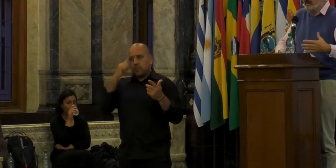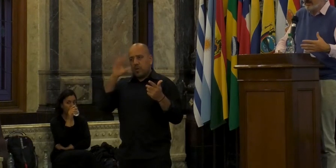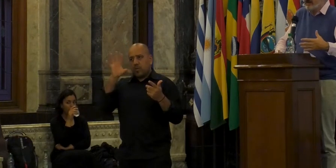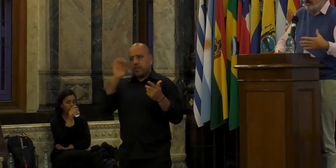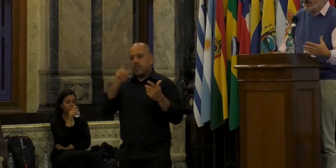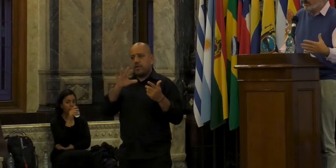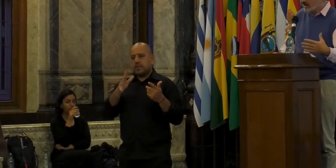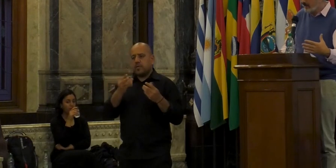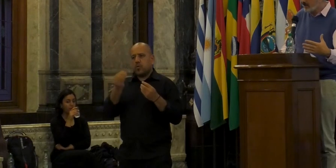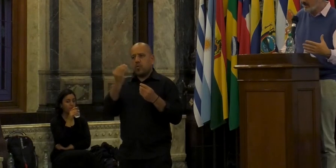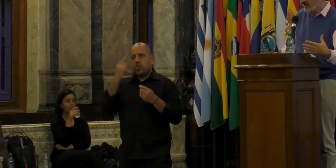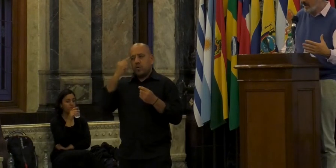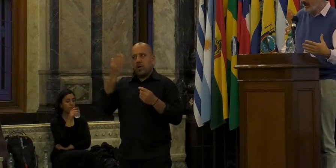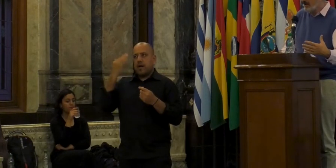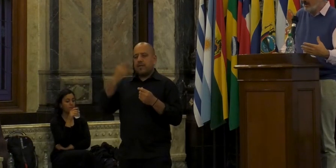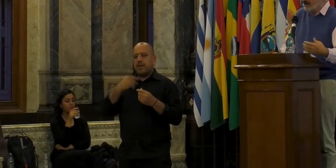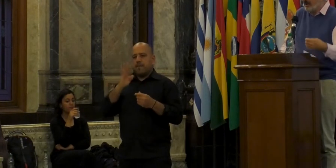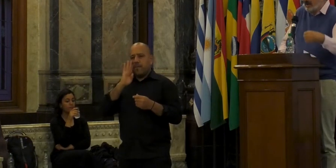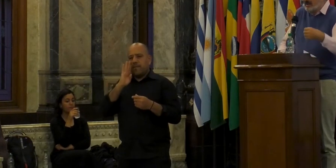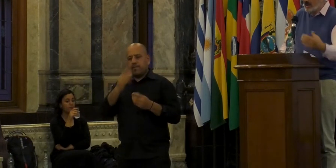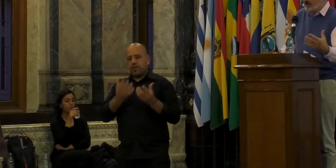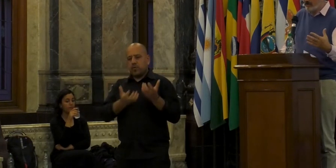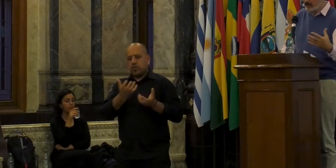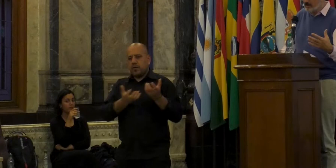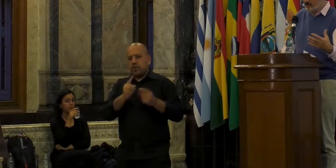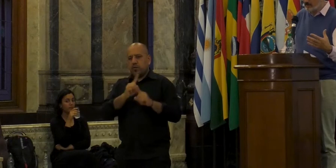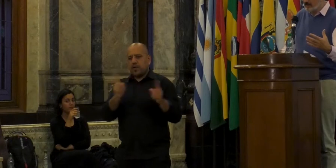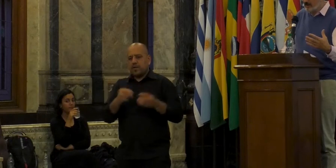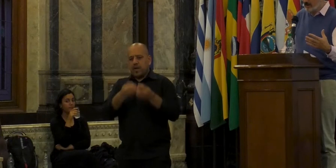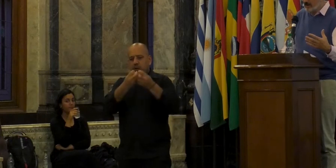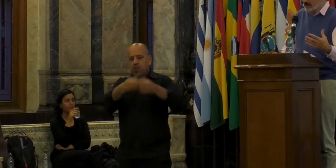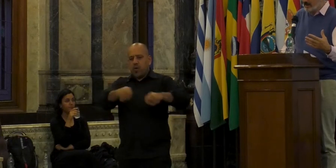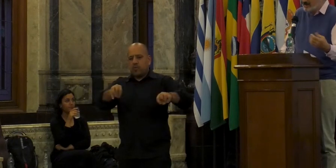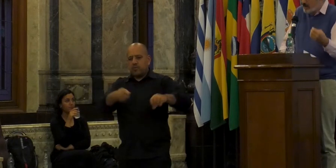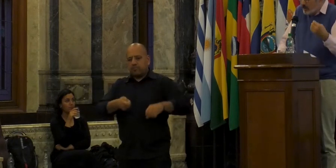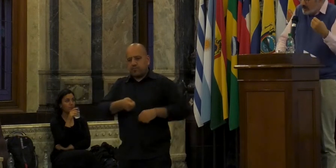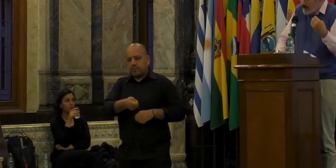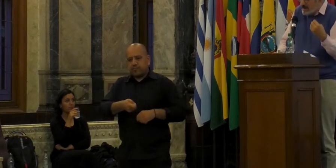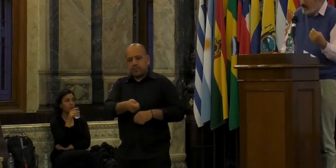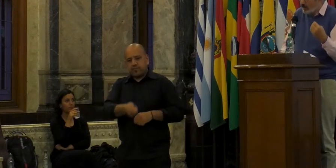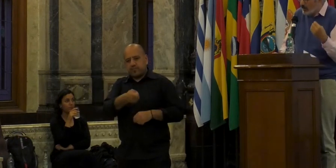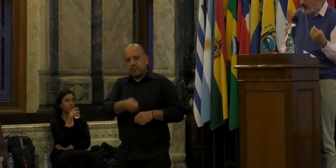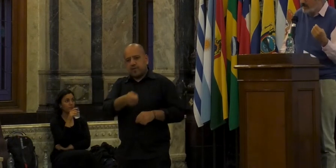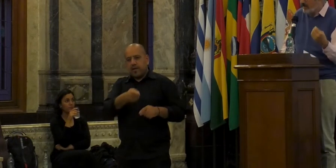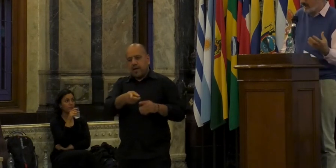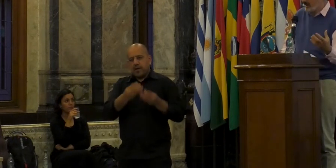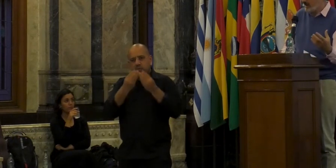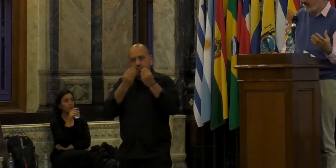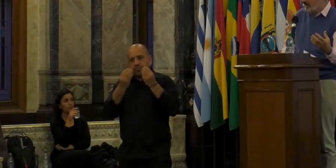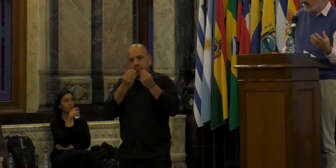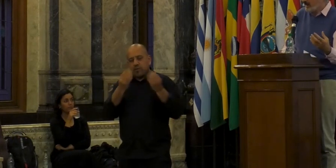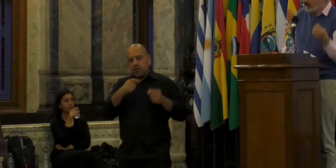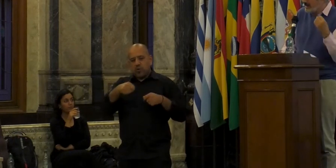recordáis de cómo cocinaba vuestra mamá no era que hacía huevos fritos, es cómo sabían los huevos de mi